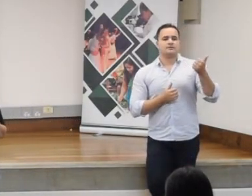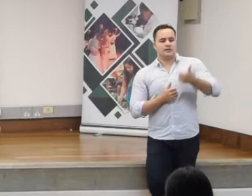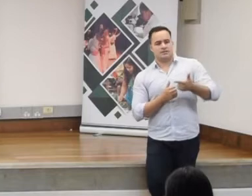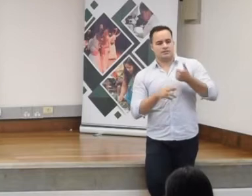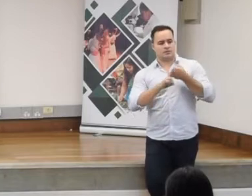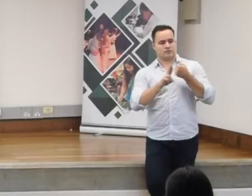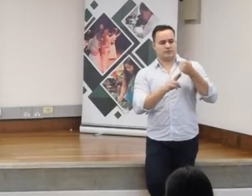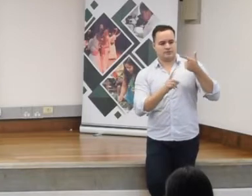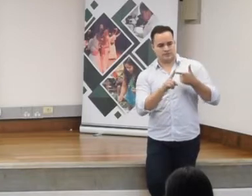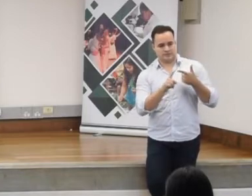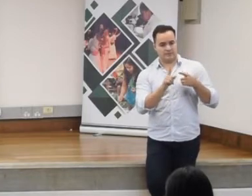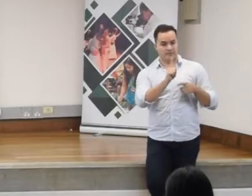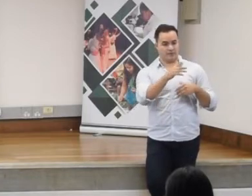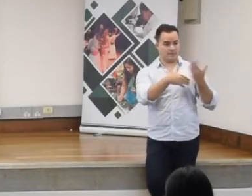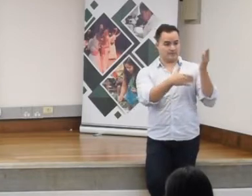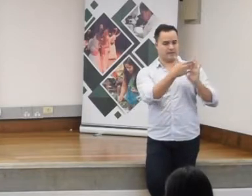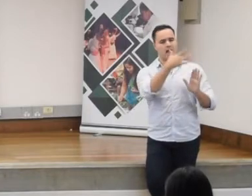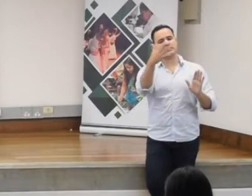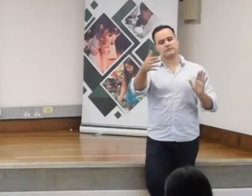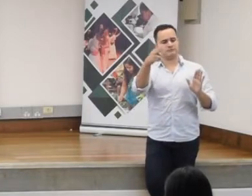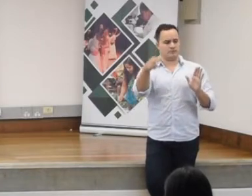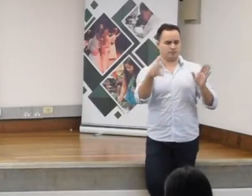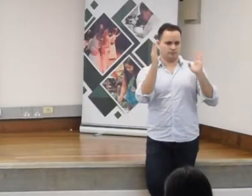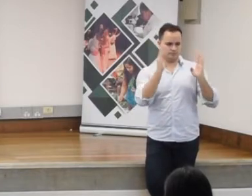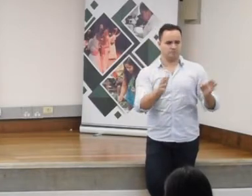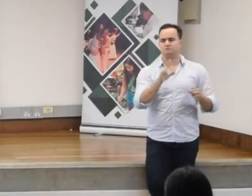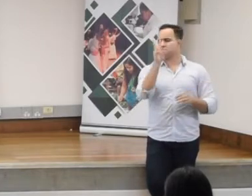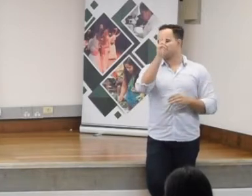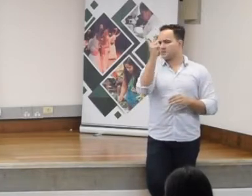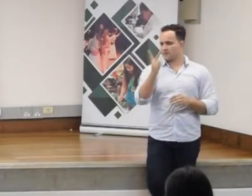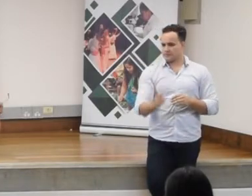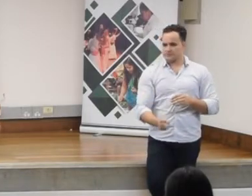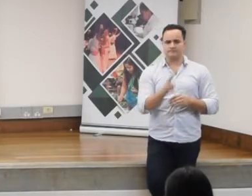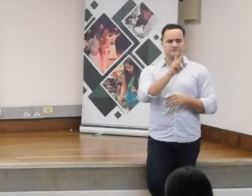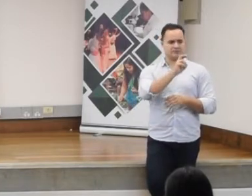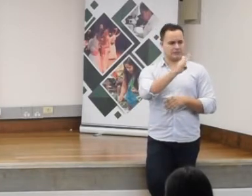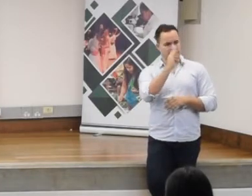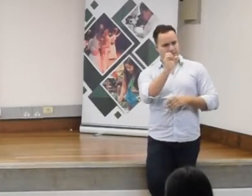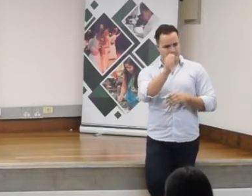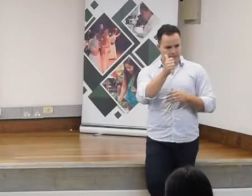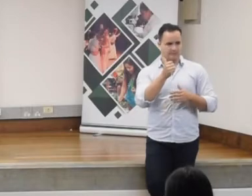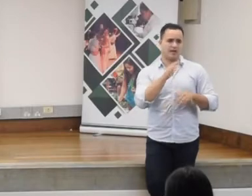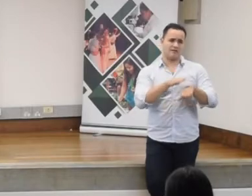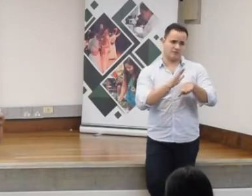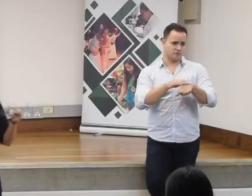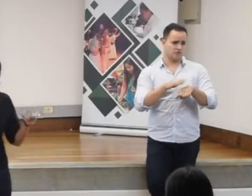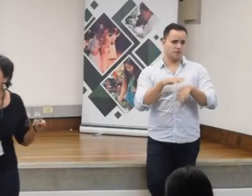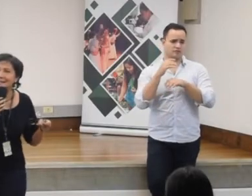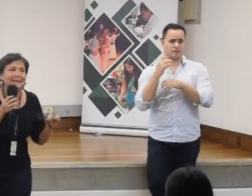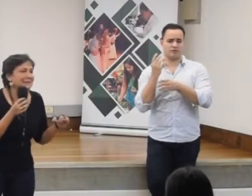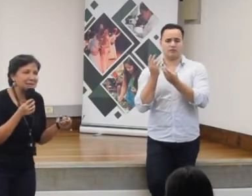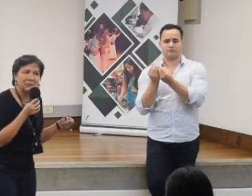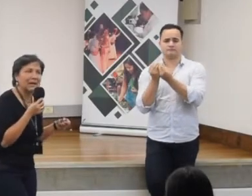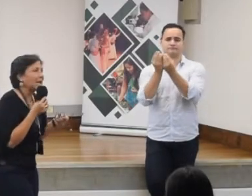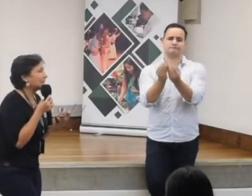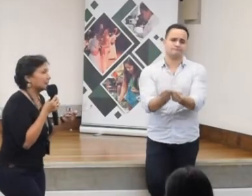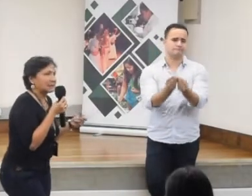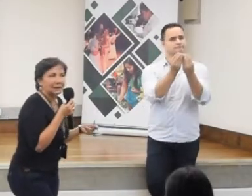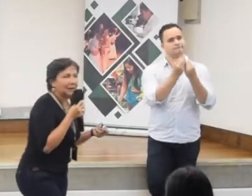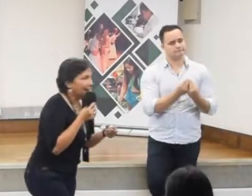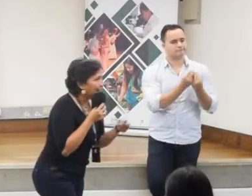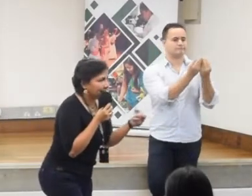febrero y se extiende hasta marzo, también los viernes 7 a 10. Somos itinerantes, nos movemos, la red la